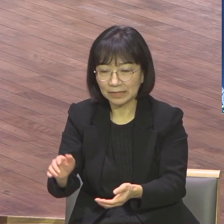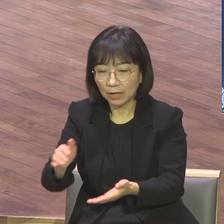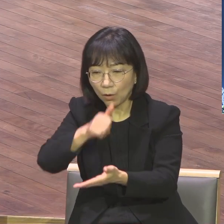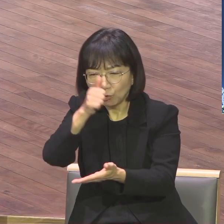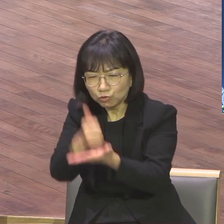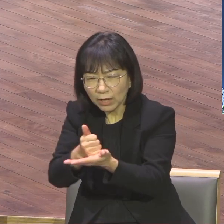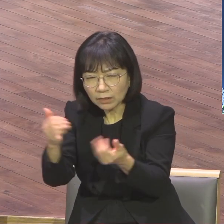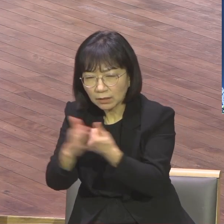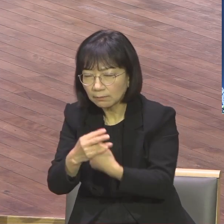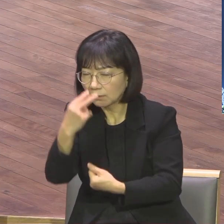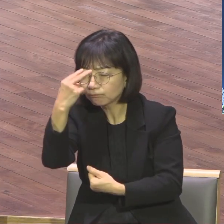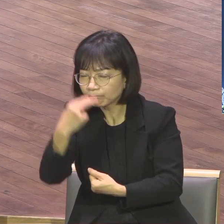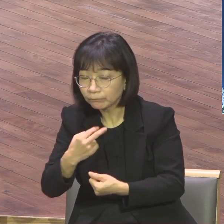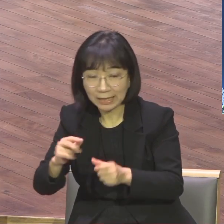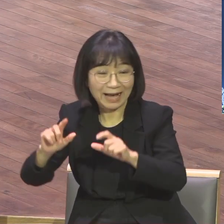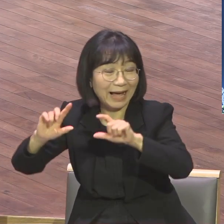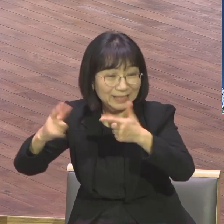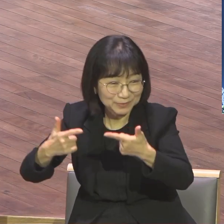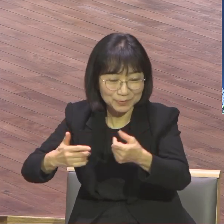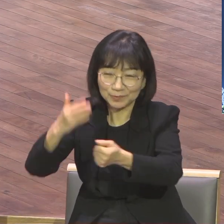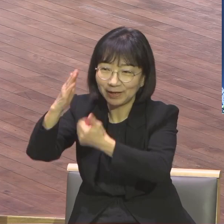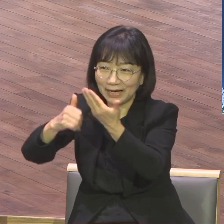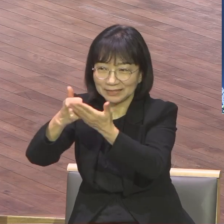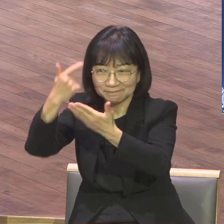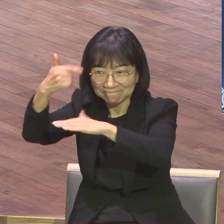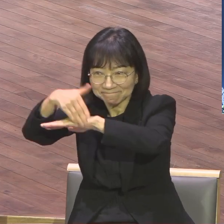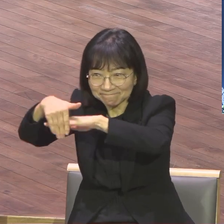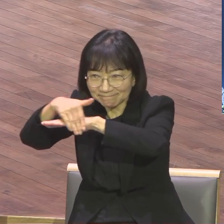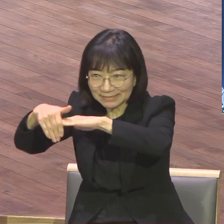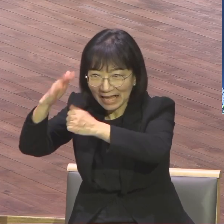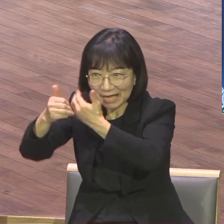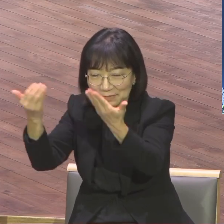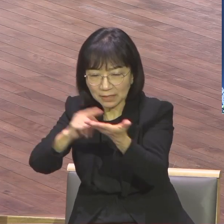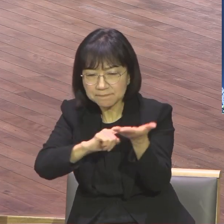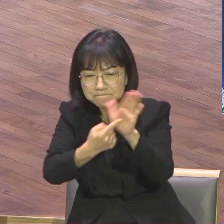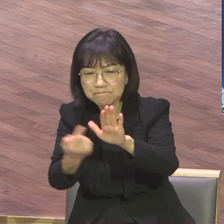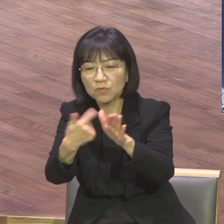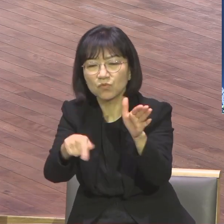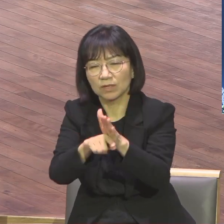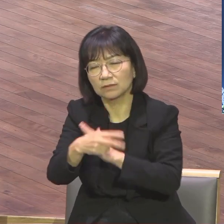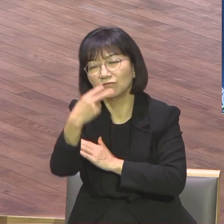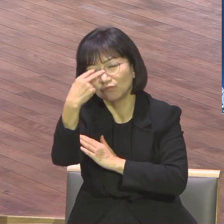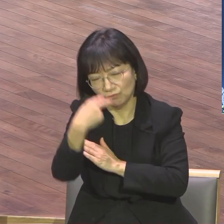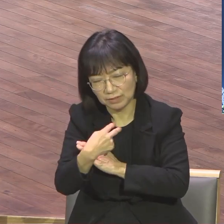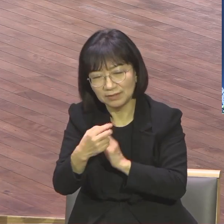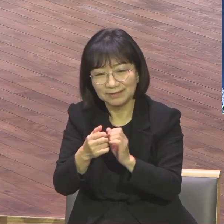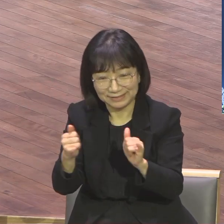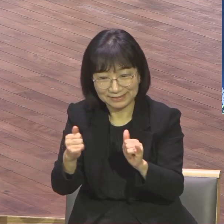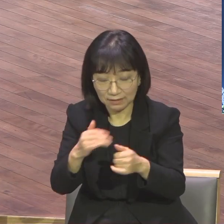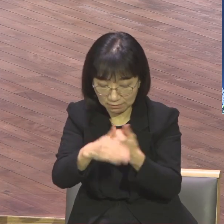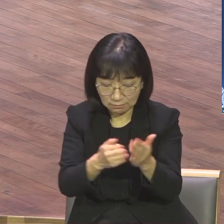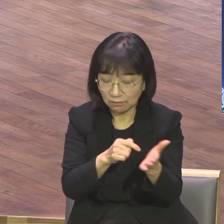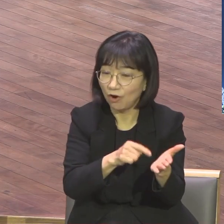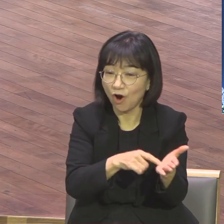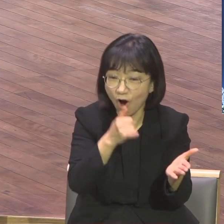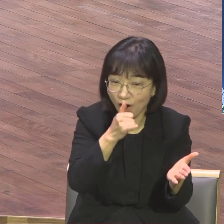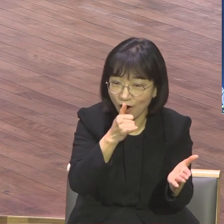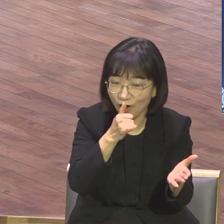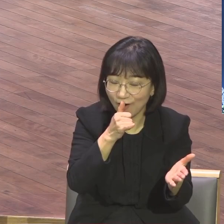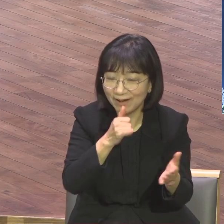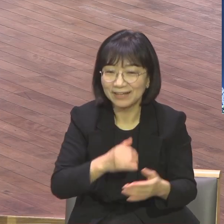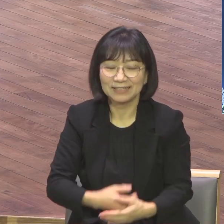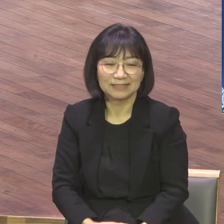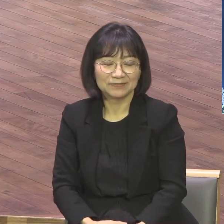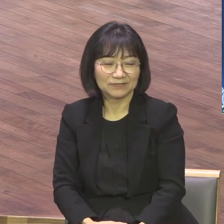위해서 하나님의 일을 나타내기 위해서 하셨다. 하나님 일을 나타내기 위해서 하는 것도 있어요.